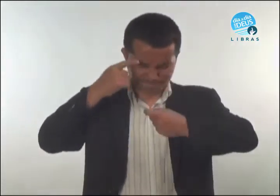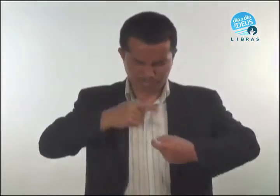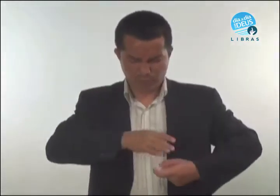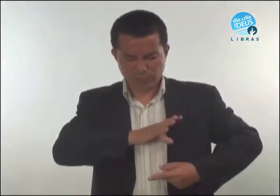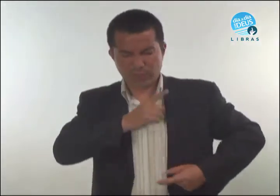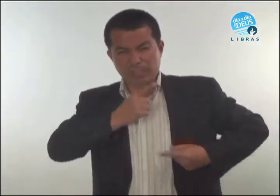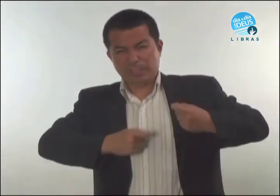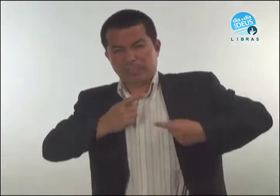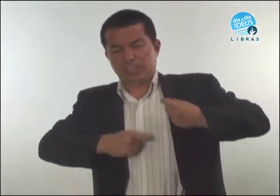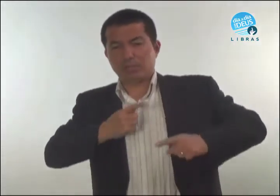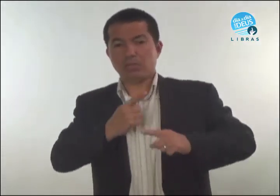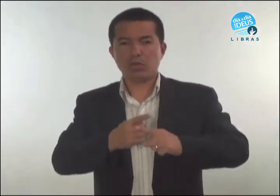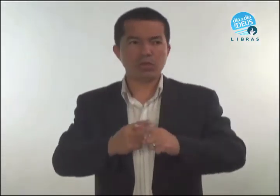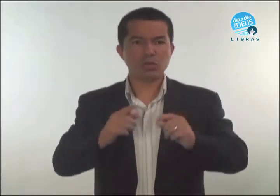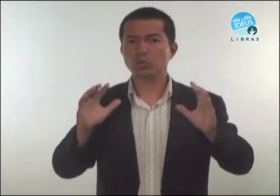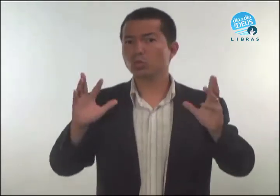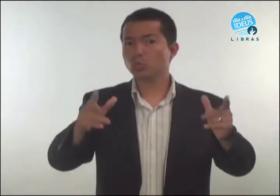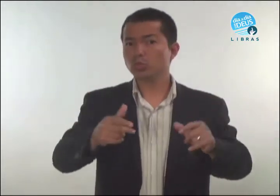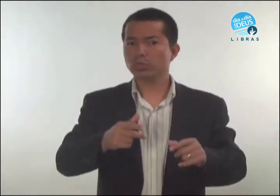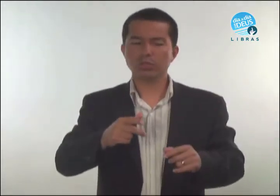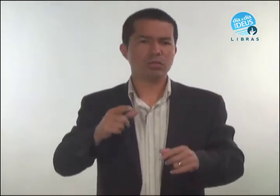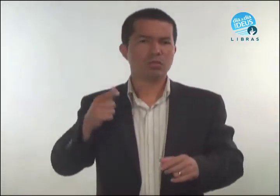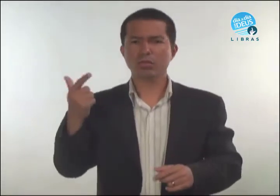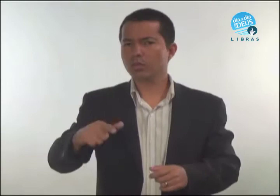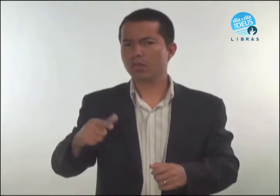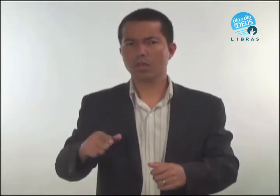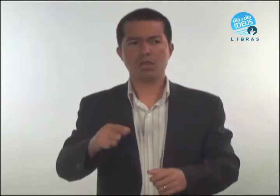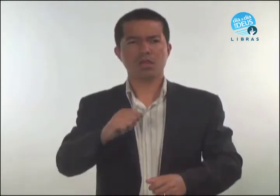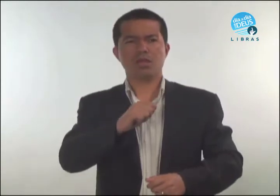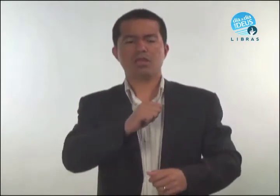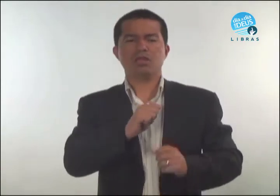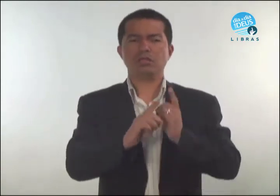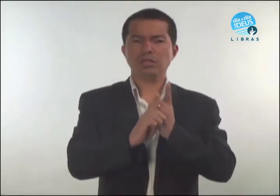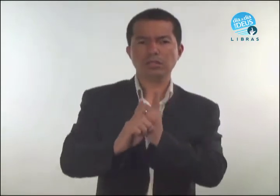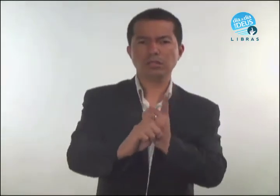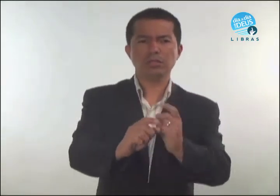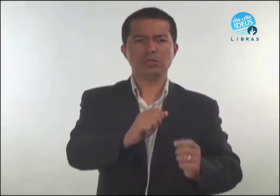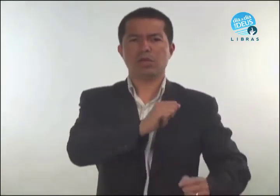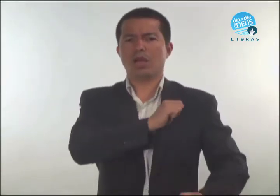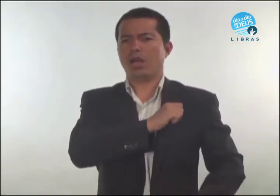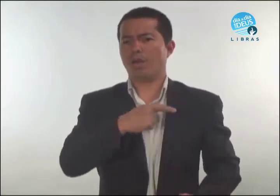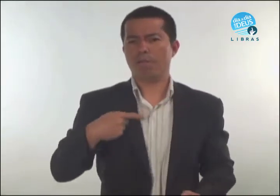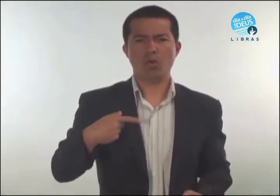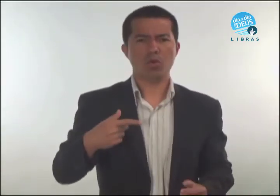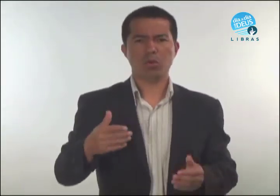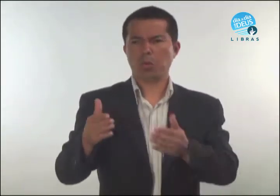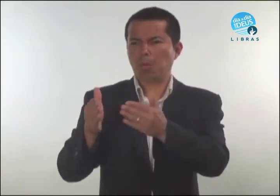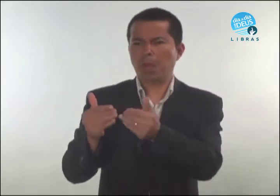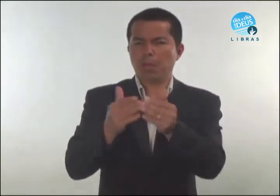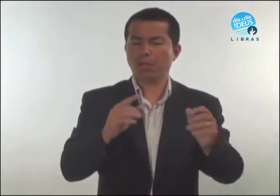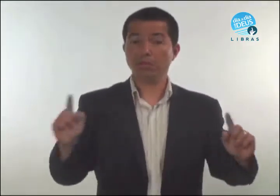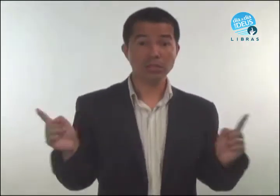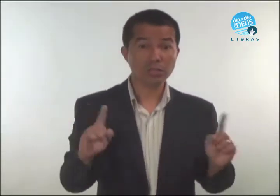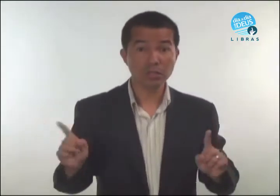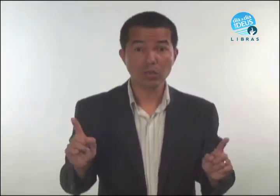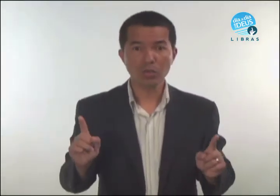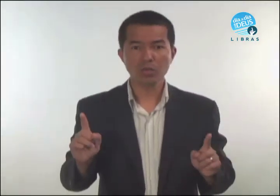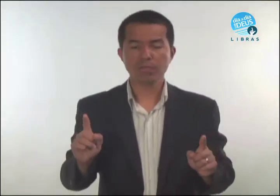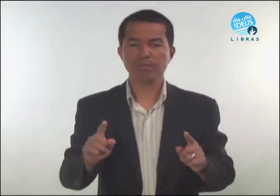Ao mesmo tempo que está ouvindo a voz do Espírito, porque ninguém está lhe pedindo nada, é o Espírito que está falando ao seu coração, ao mesmo tempo ele